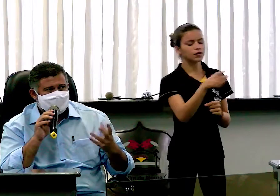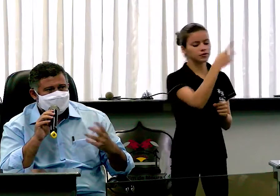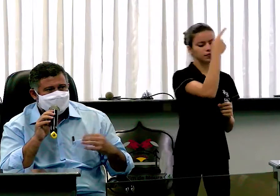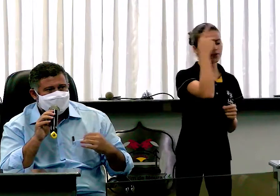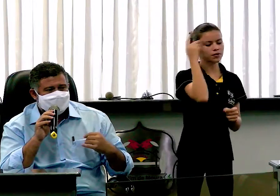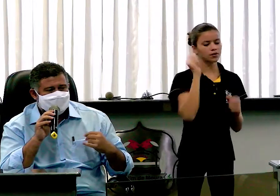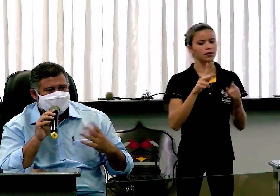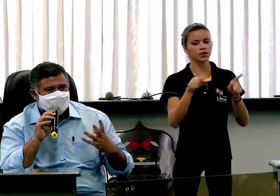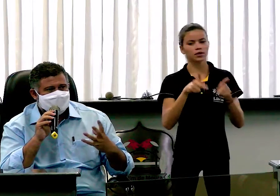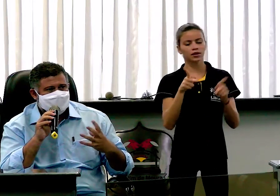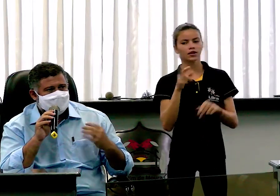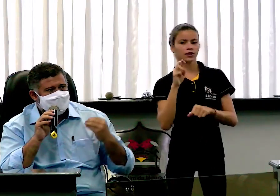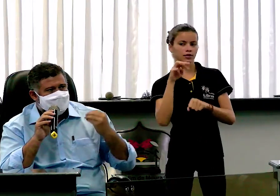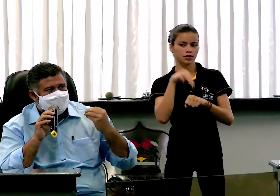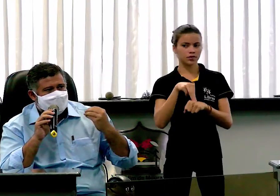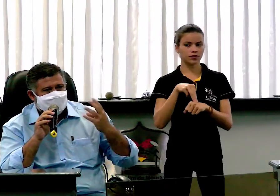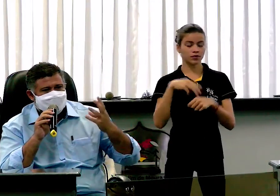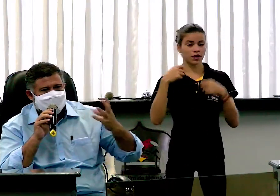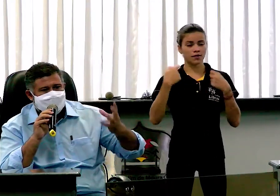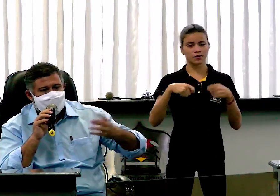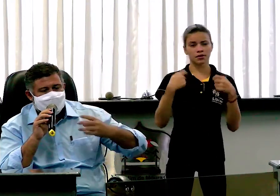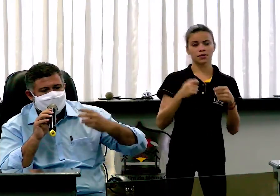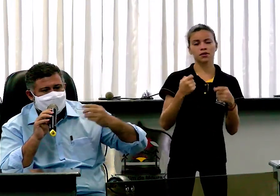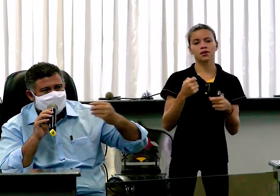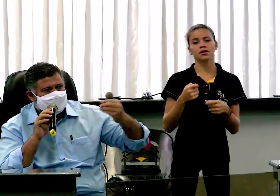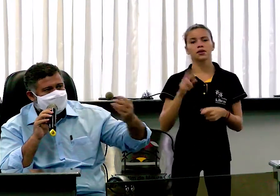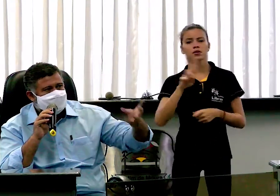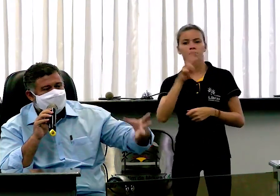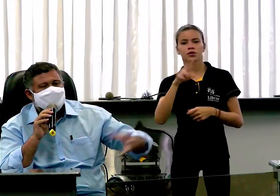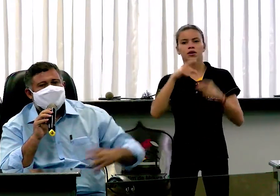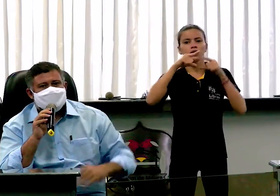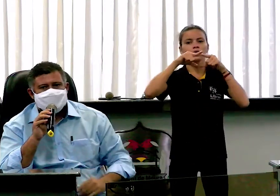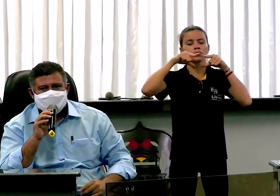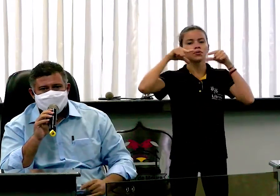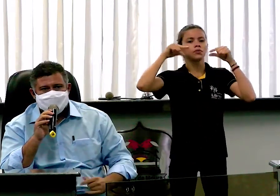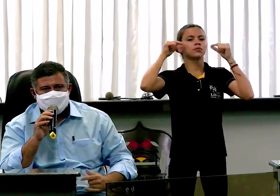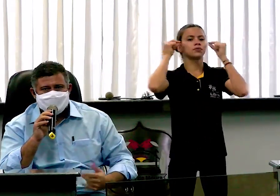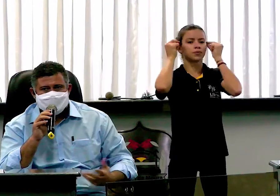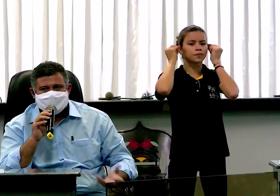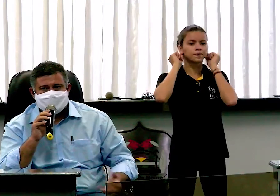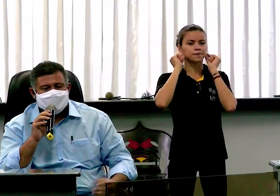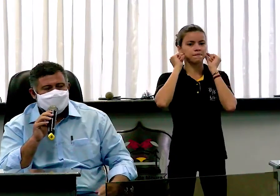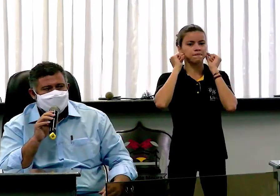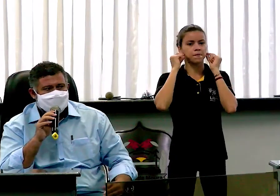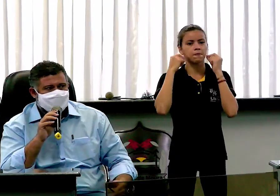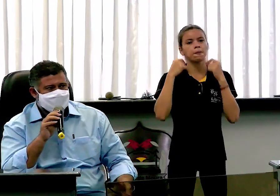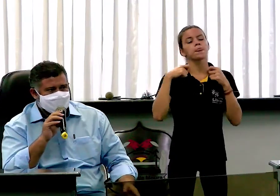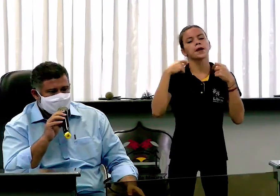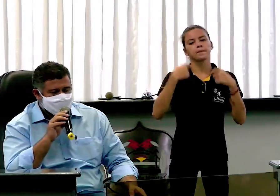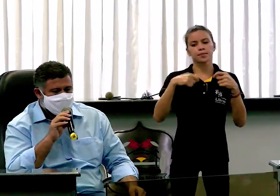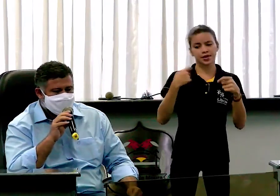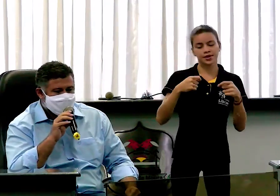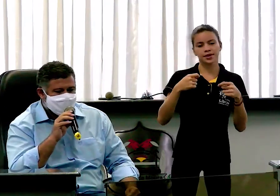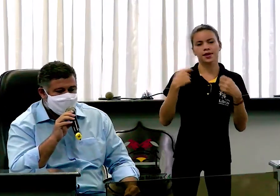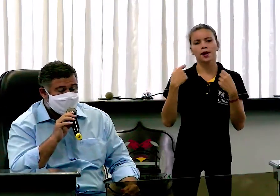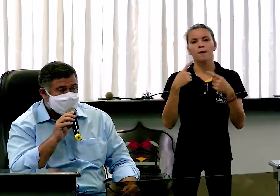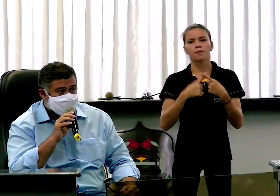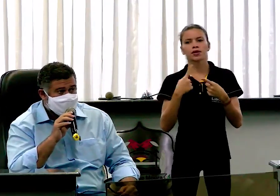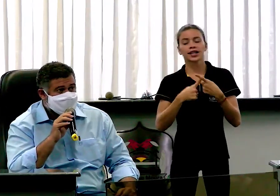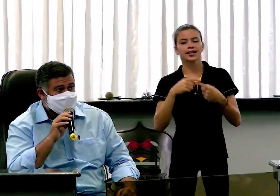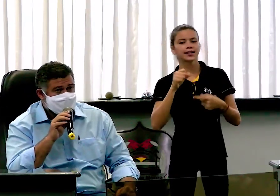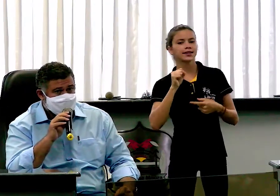conversando sem a máscara pode voar alguma coisa da saliva e aquilo pode passar para outra pessoa